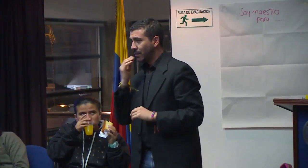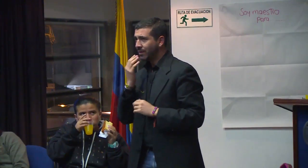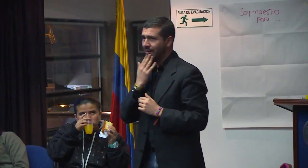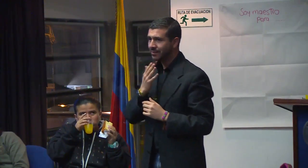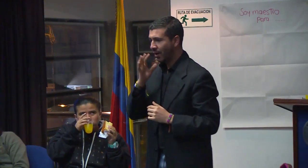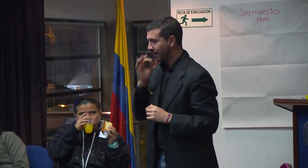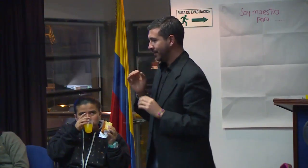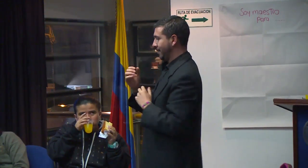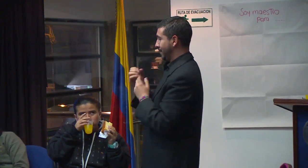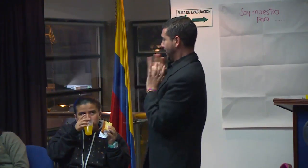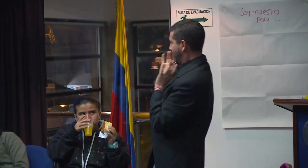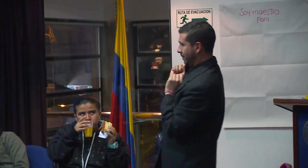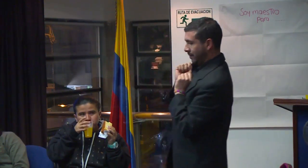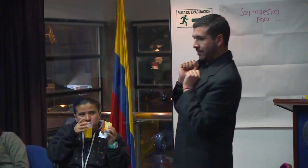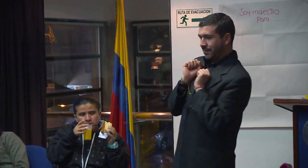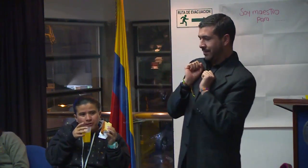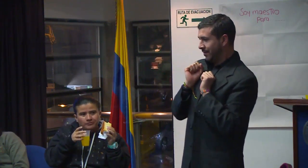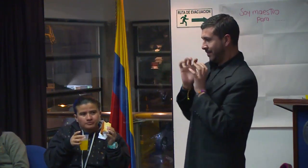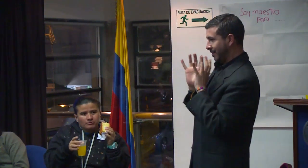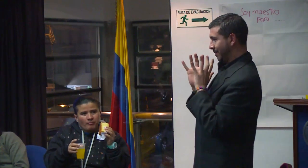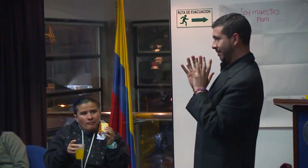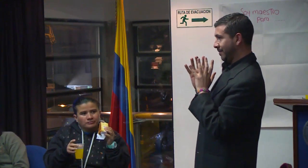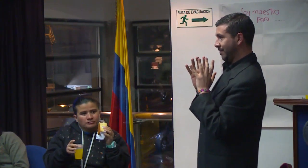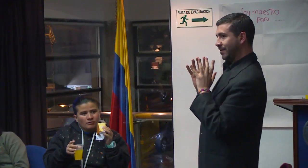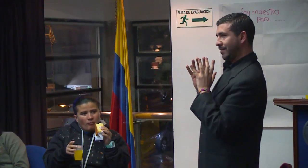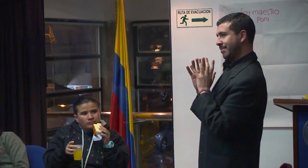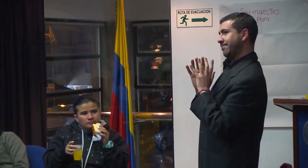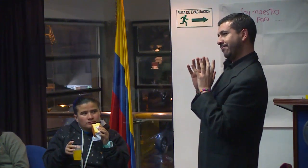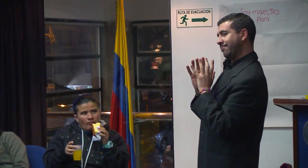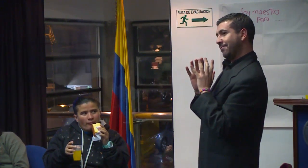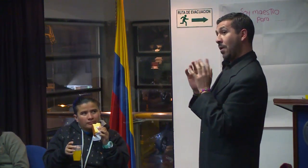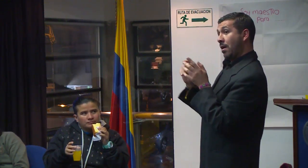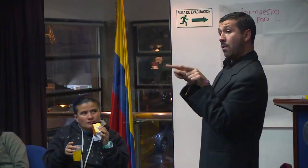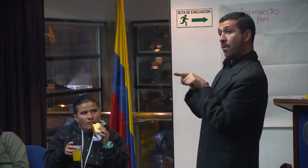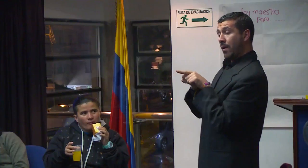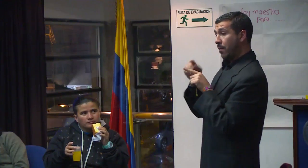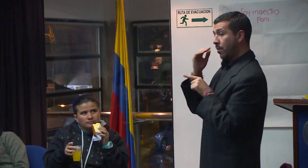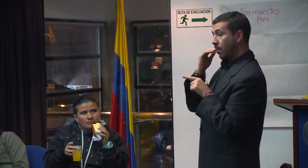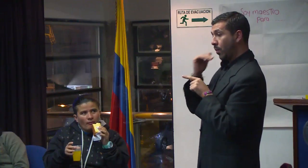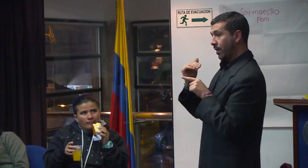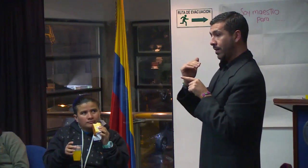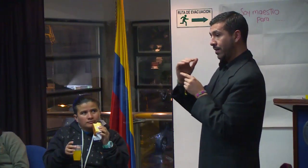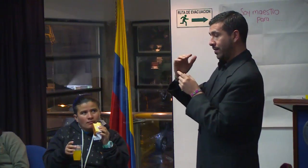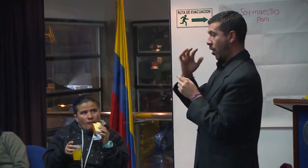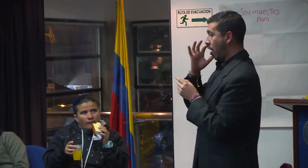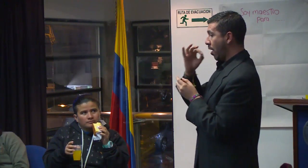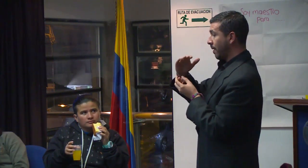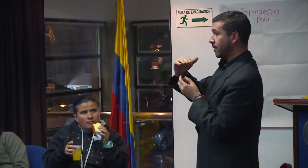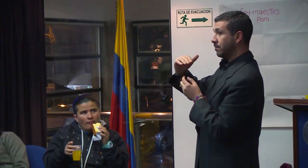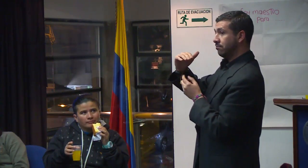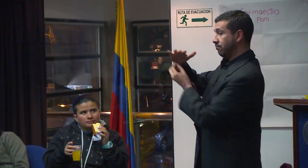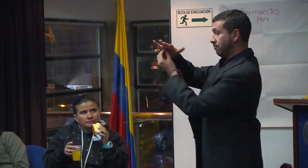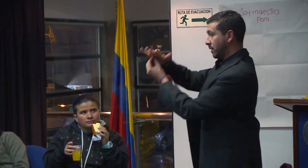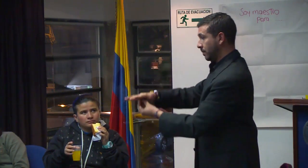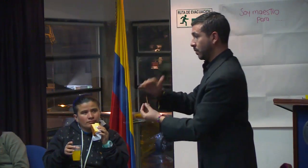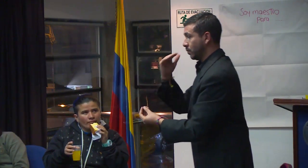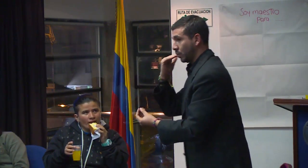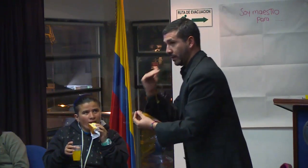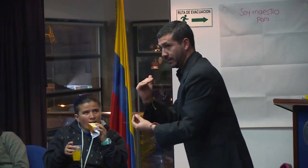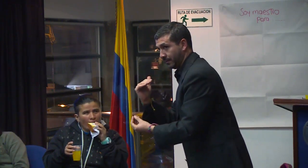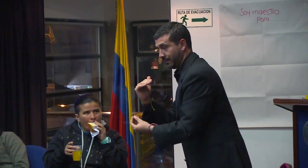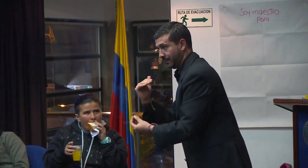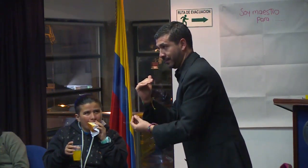defienden. Entonces la mujer, ay, muchas gracias por su apoyo. Y el hombre se intimida por el apoyo que recibe la novia con su